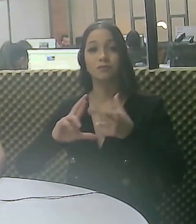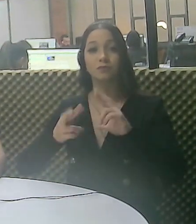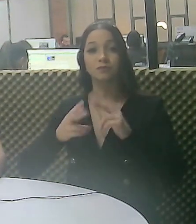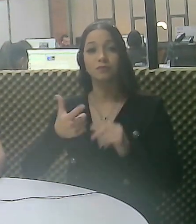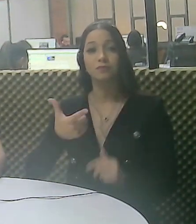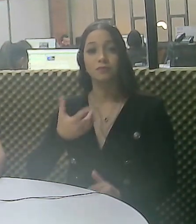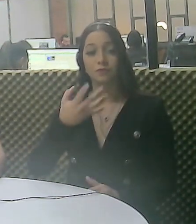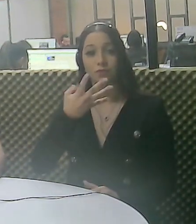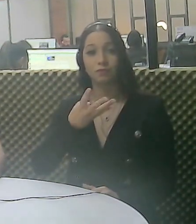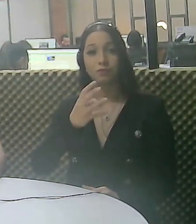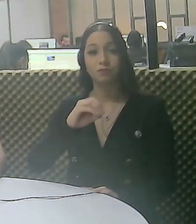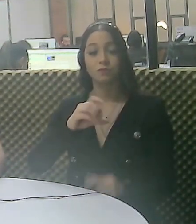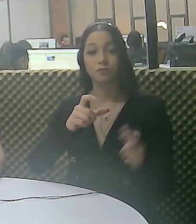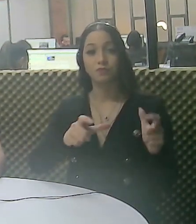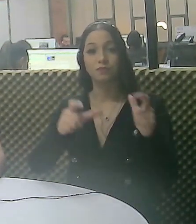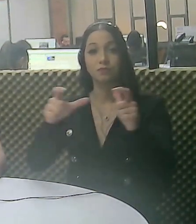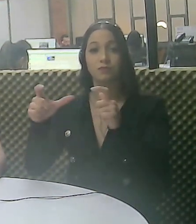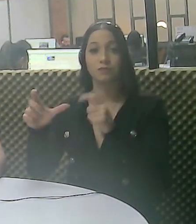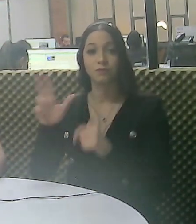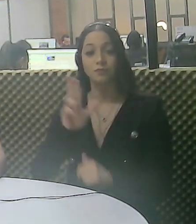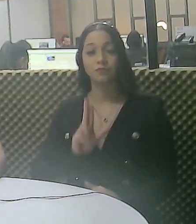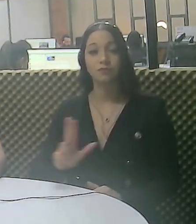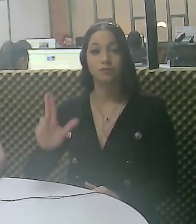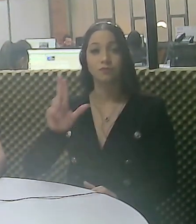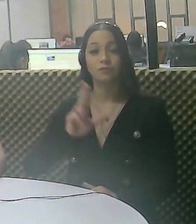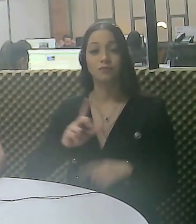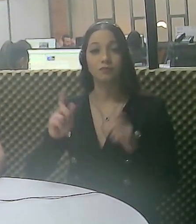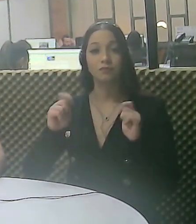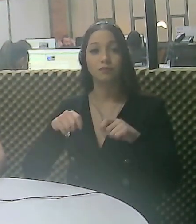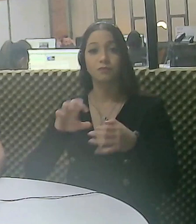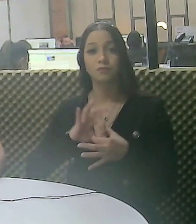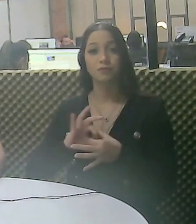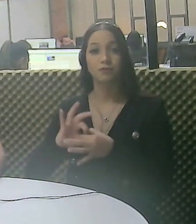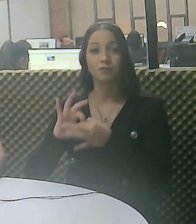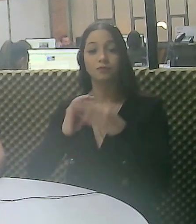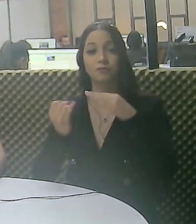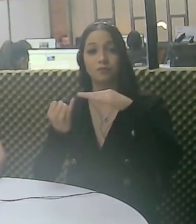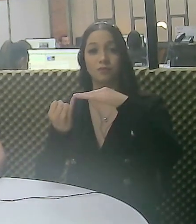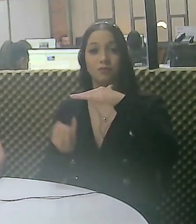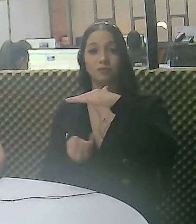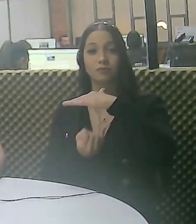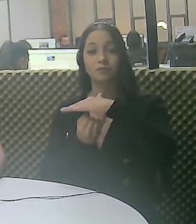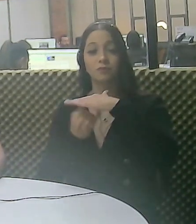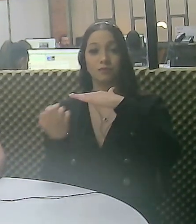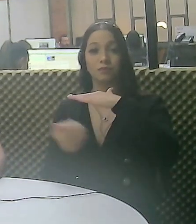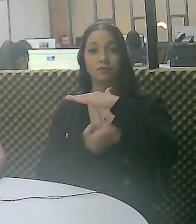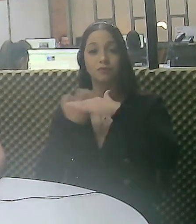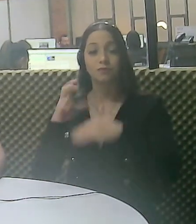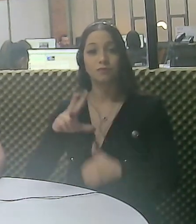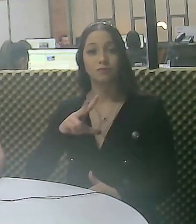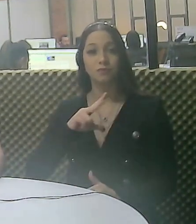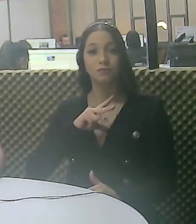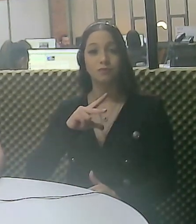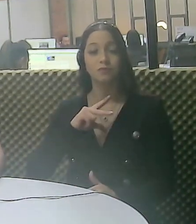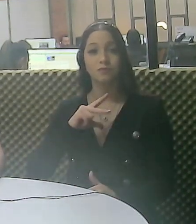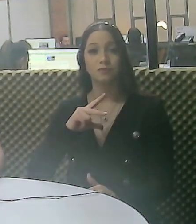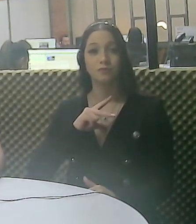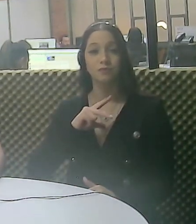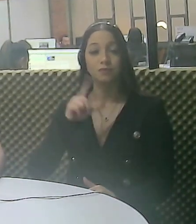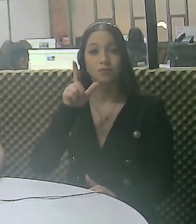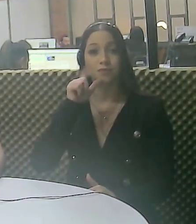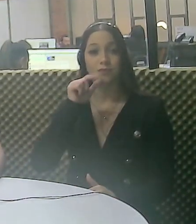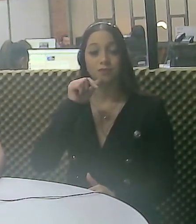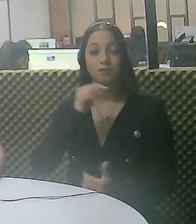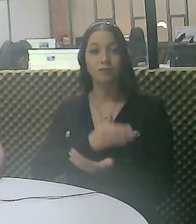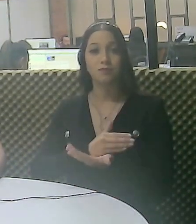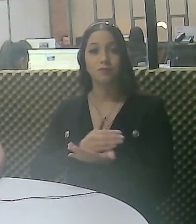40 pontos de Uberlândia e será viabilizada por meio de parceria com entidades e empresas privadas. Desde que o DEMAI